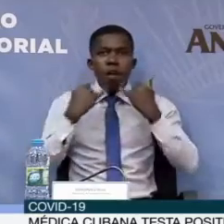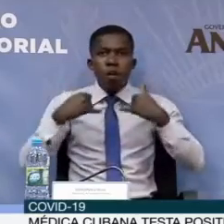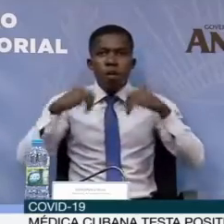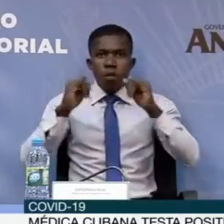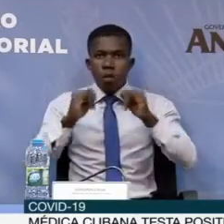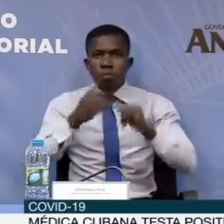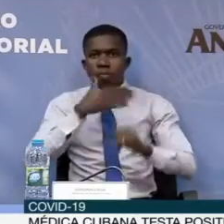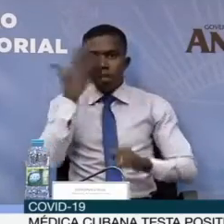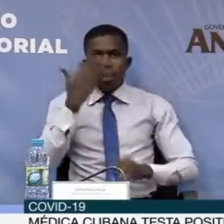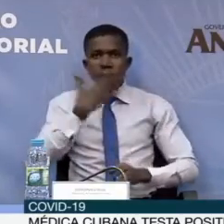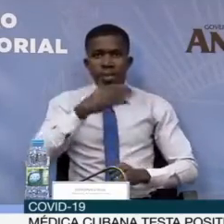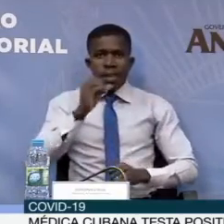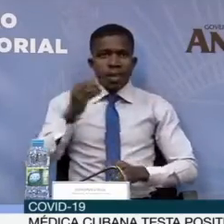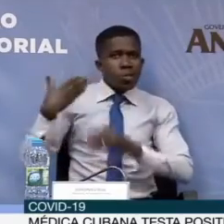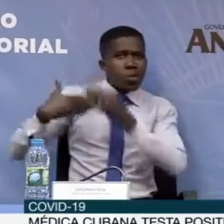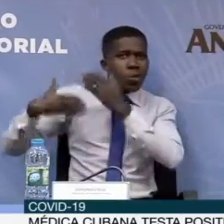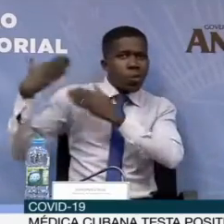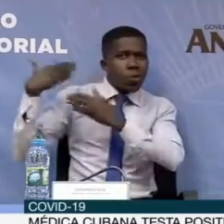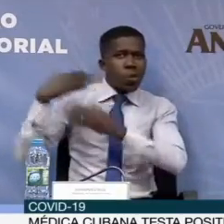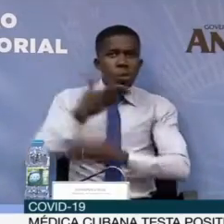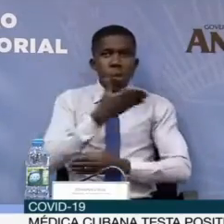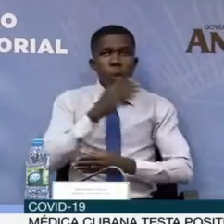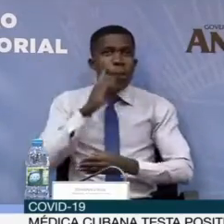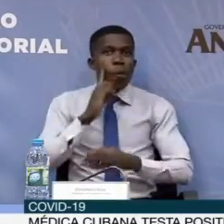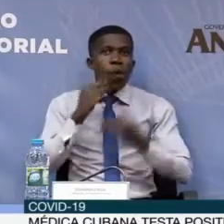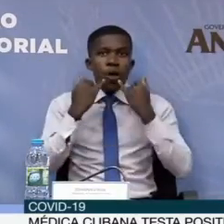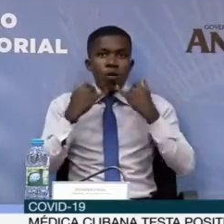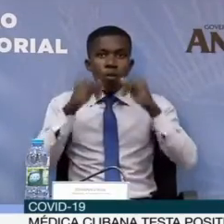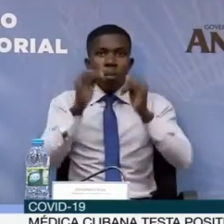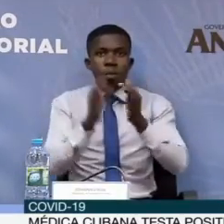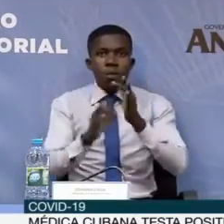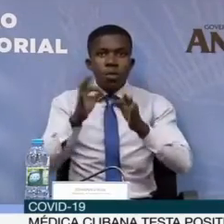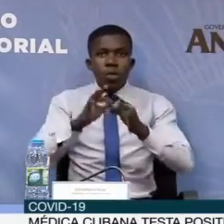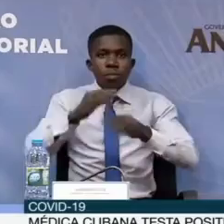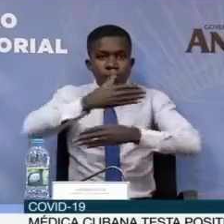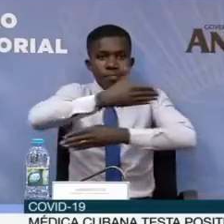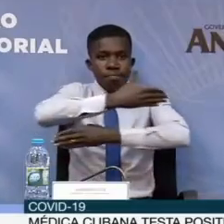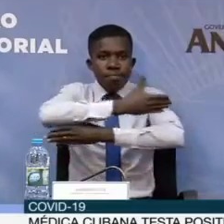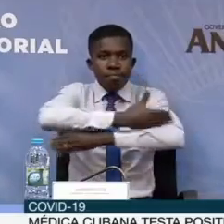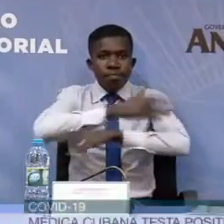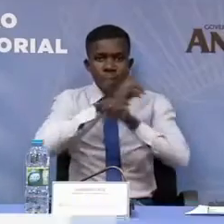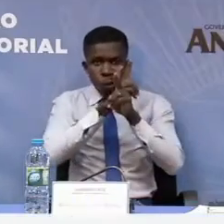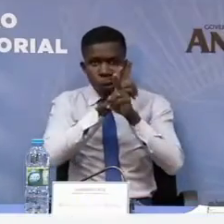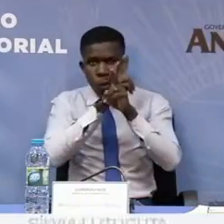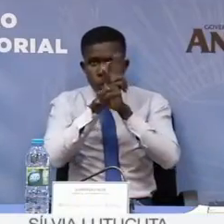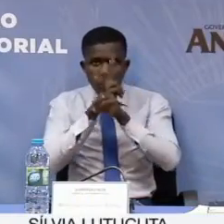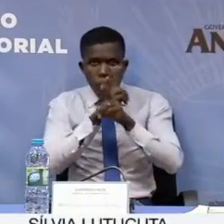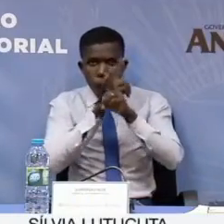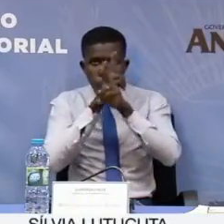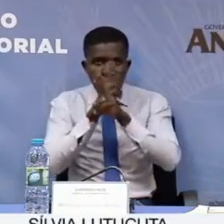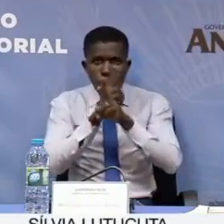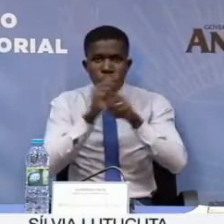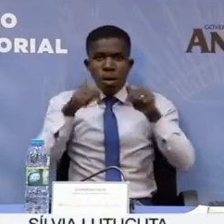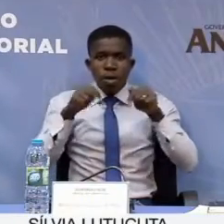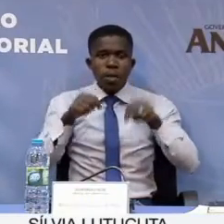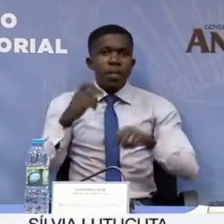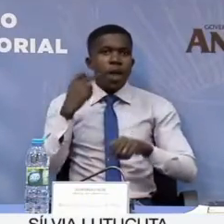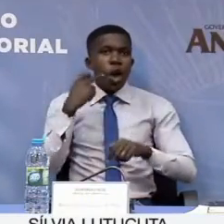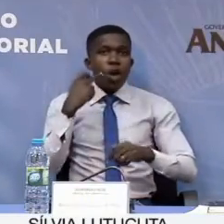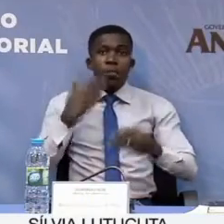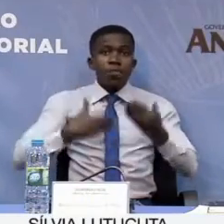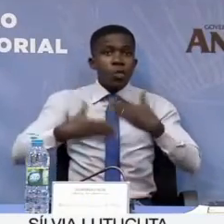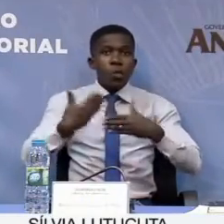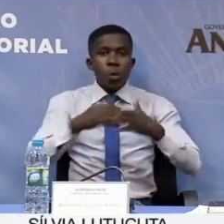data, 10 de abril, de acordo com as regras vigentes no nosso país, todos os